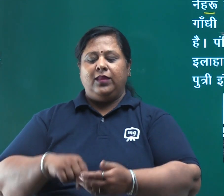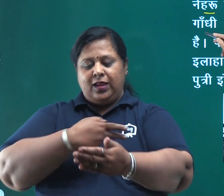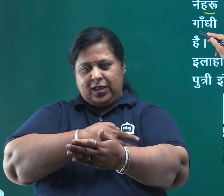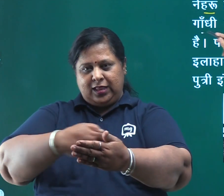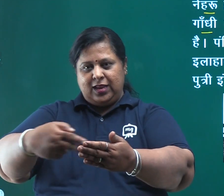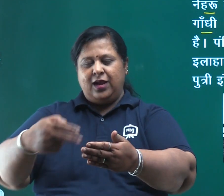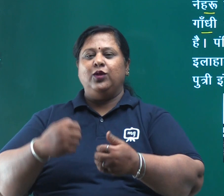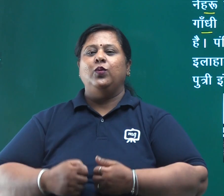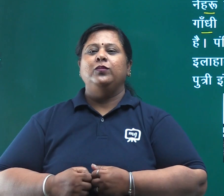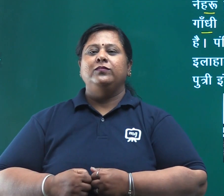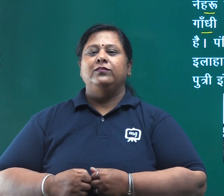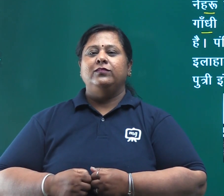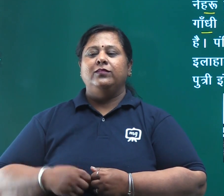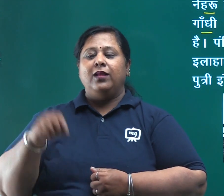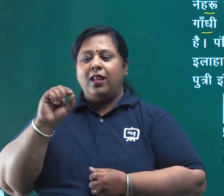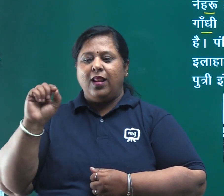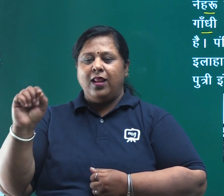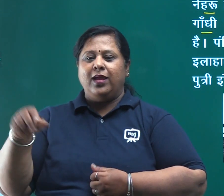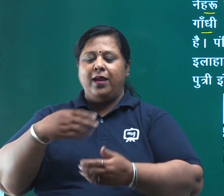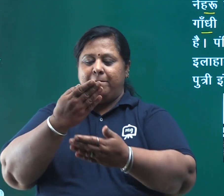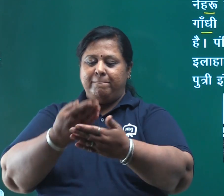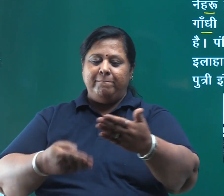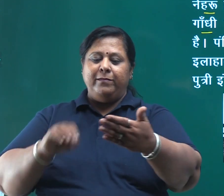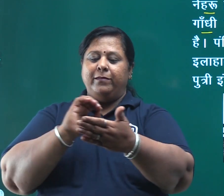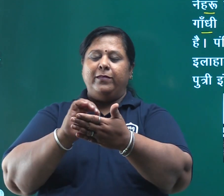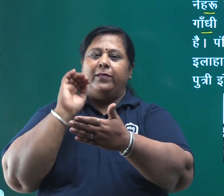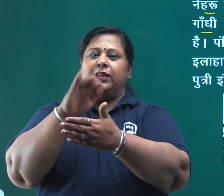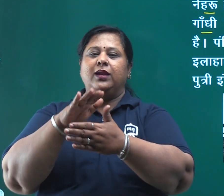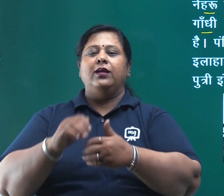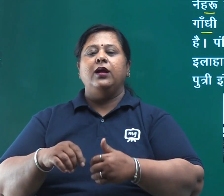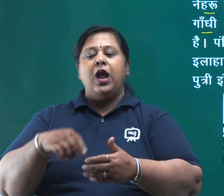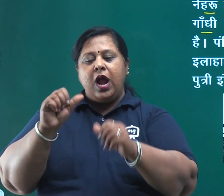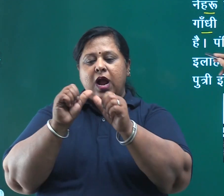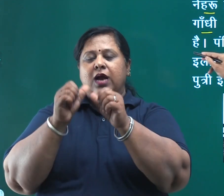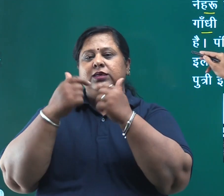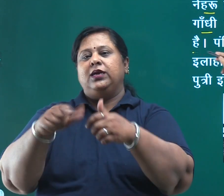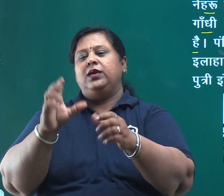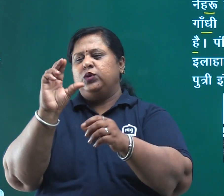इंदिरा गांधी को लिखे पत्र का अंश है।